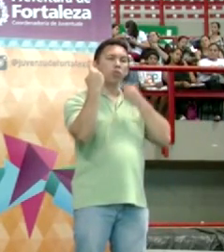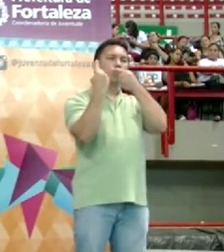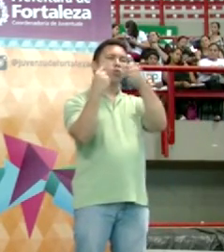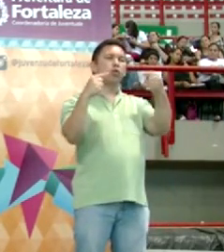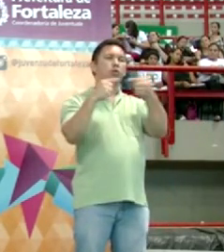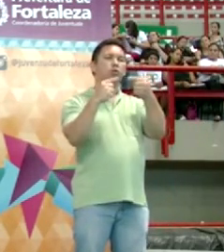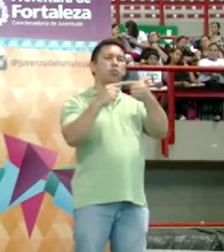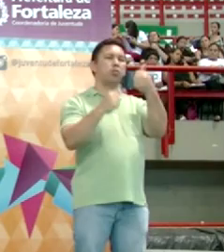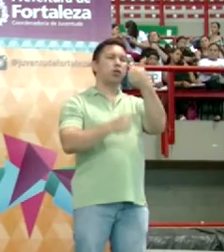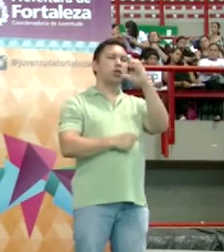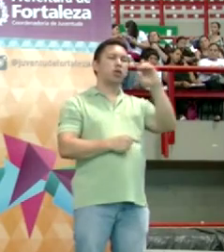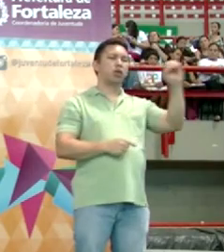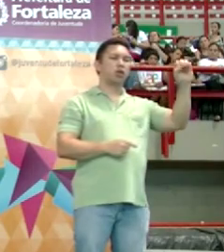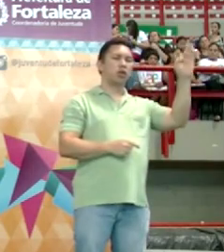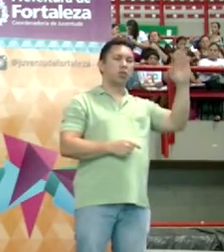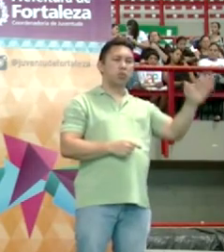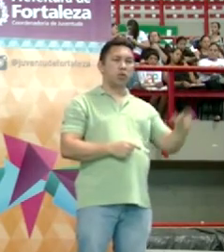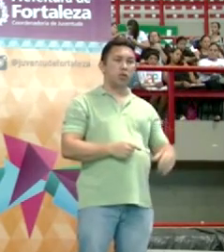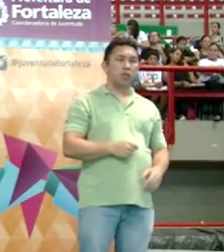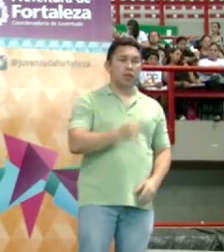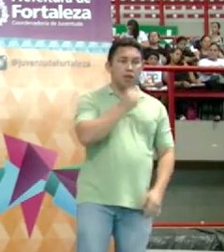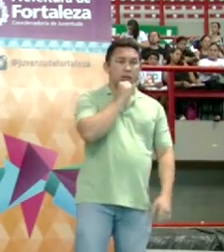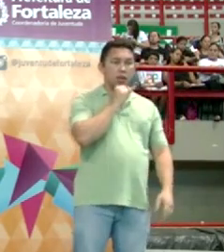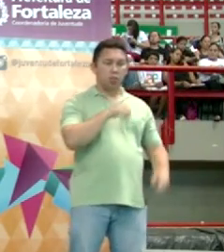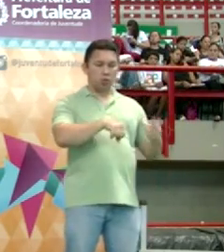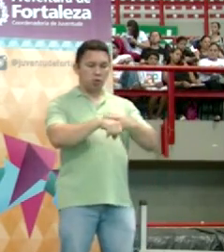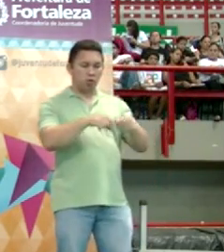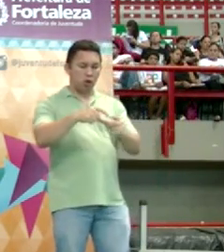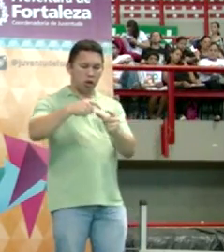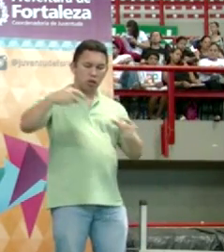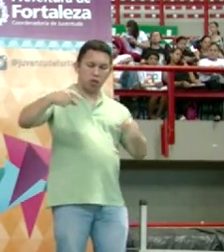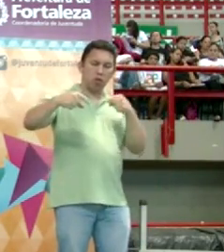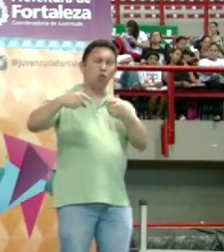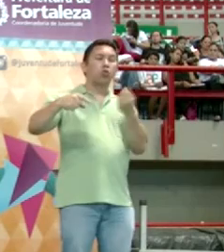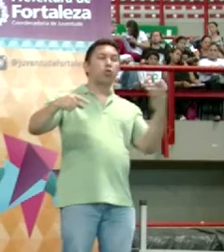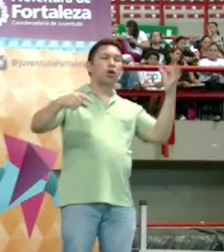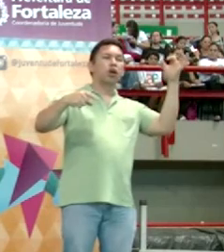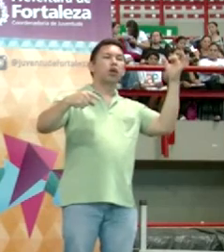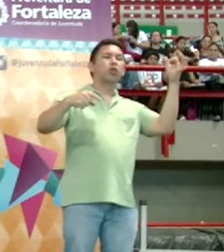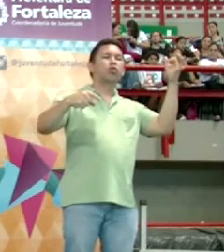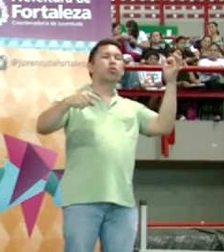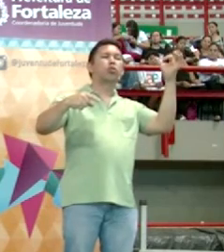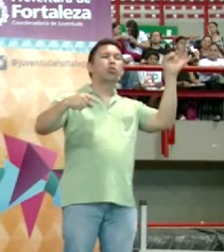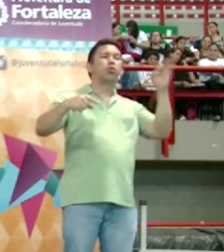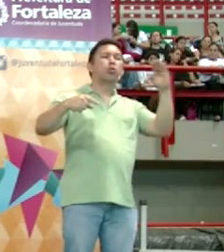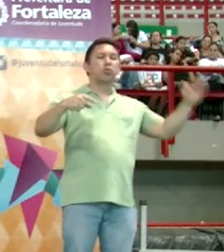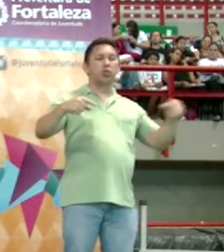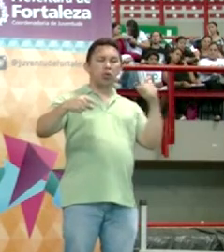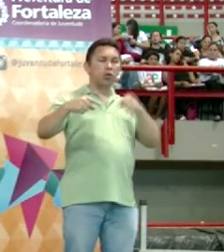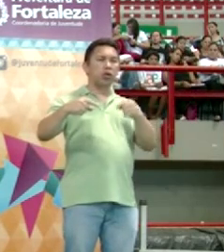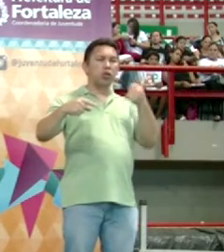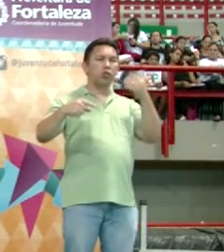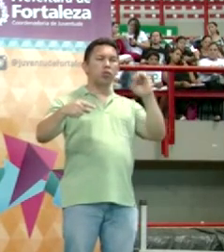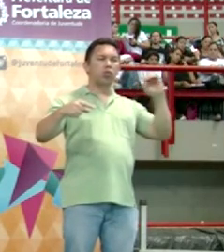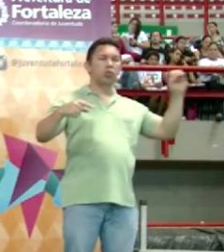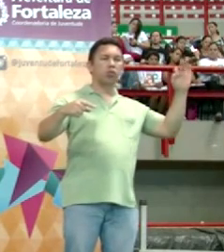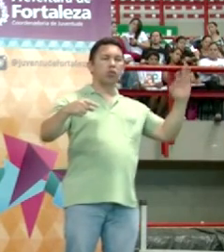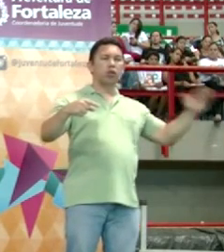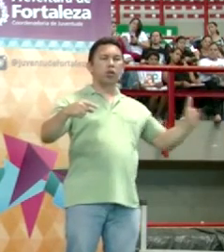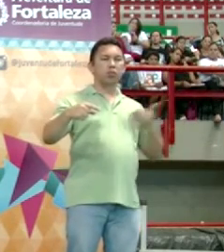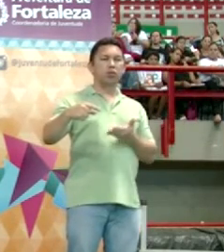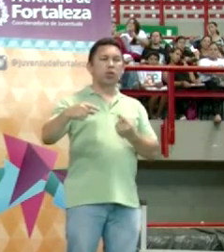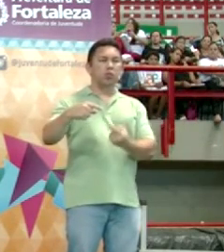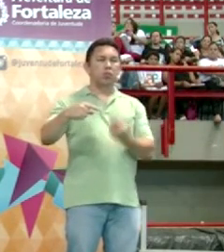100%. Se eu tenho uma barra de chocolate, eu tenho 100% da barra. Se eu tenho um carro, eu tenho 100% do carro, né?